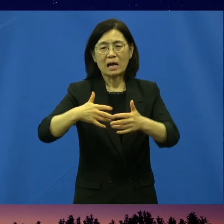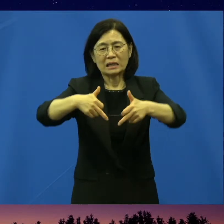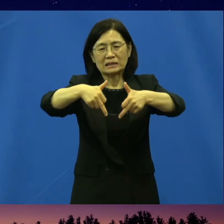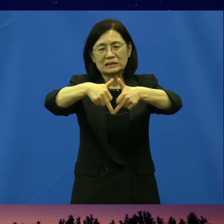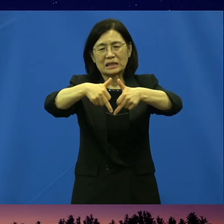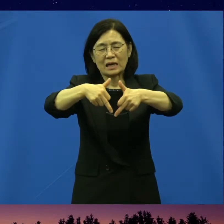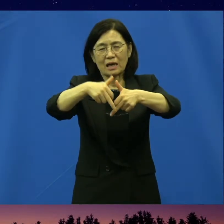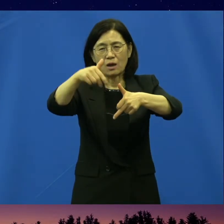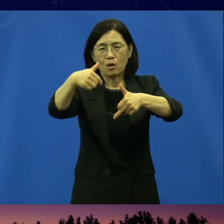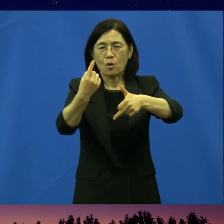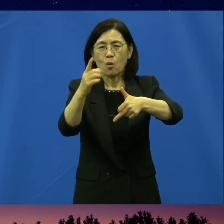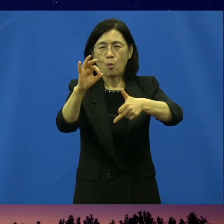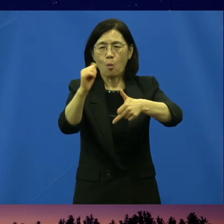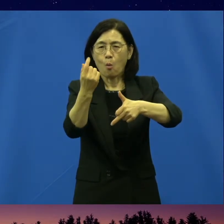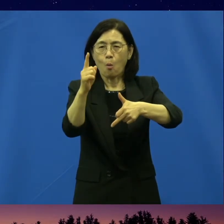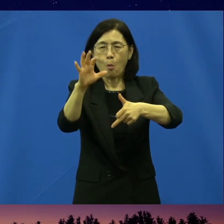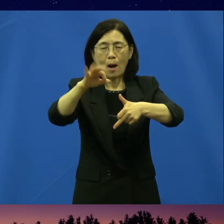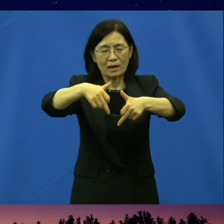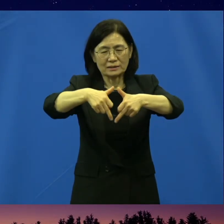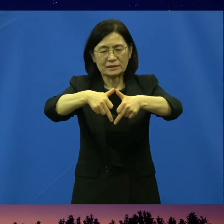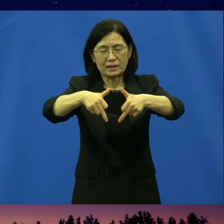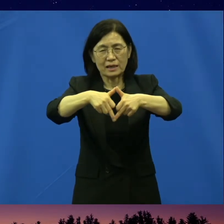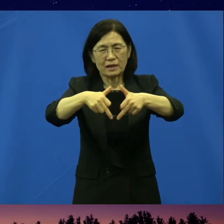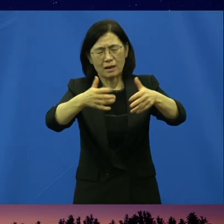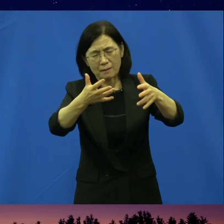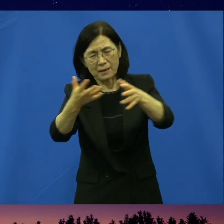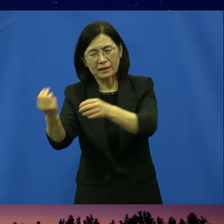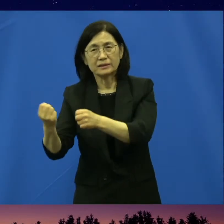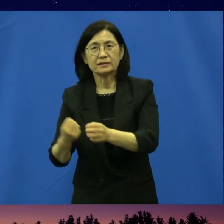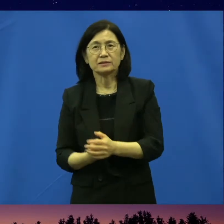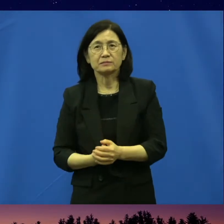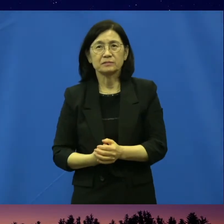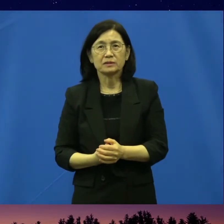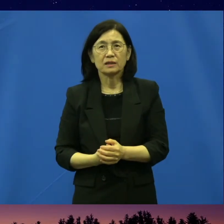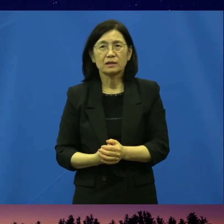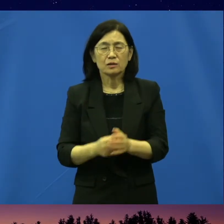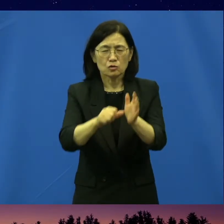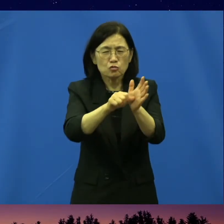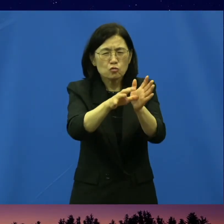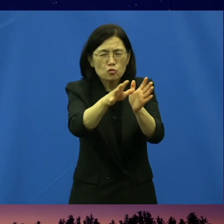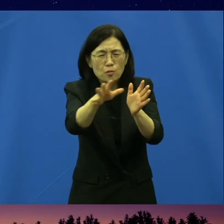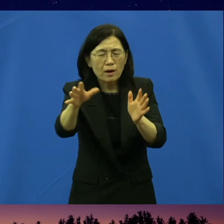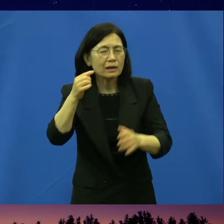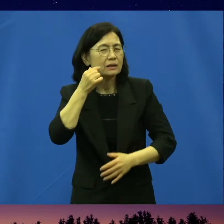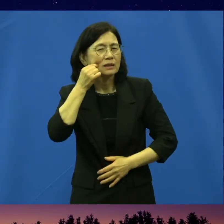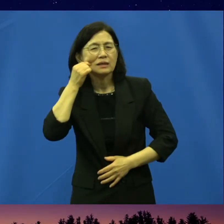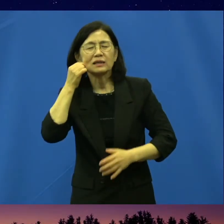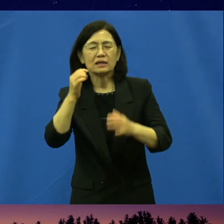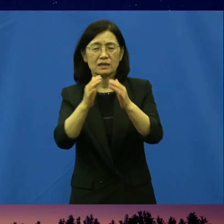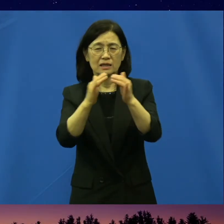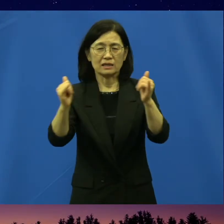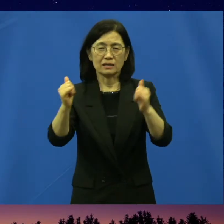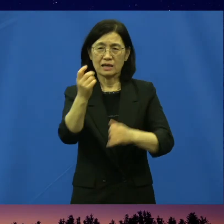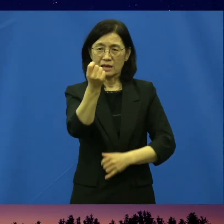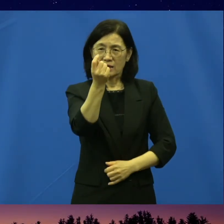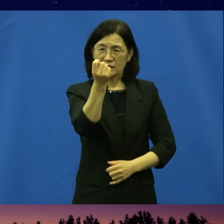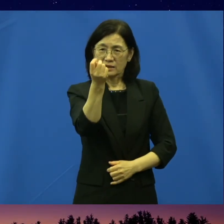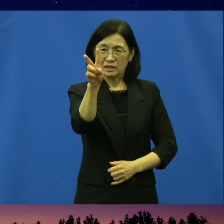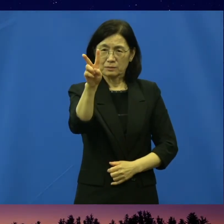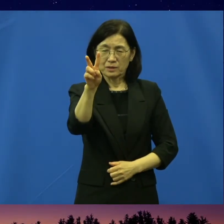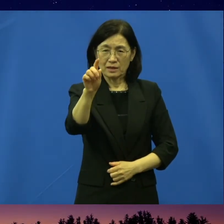공황장애. 굉장히 사람들의 인기를 얻고 유명해하고 뭐 TV만 큰 표만